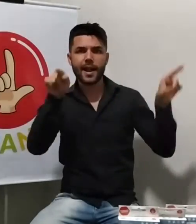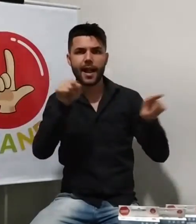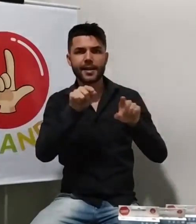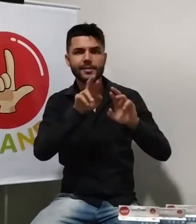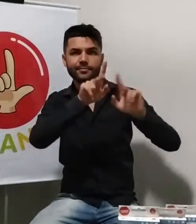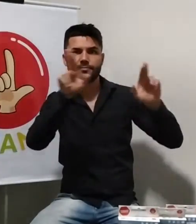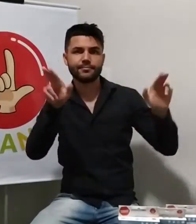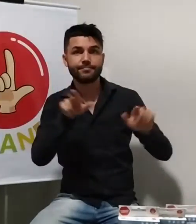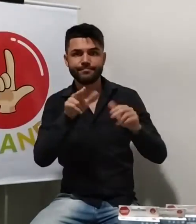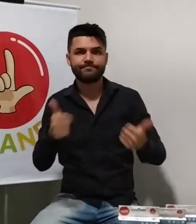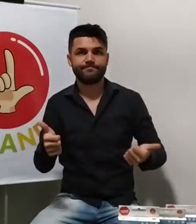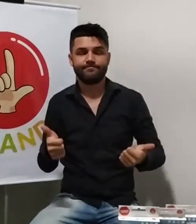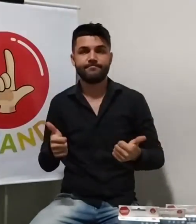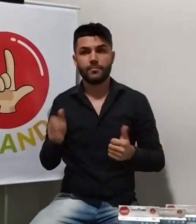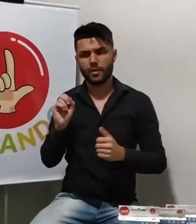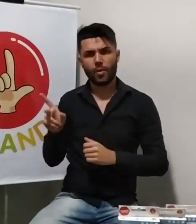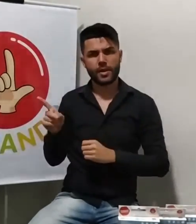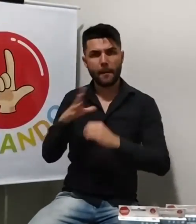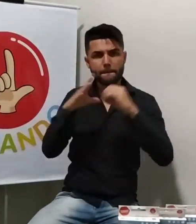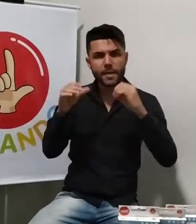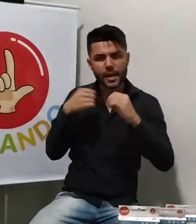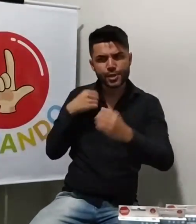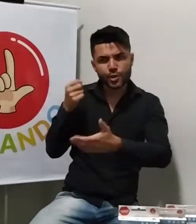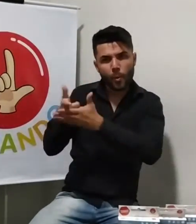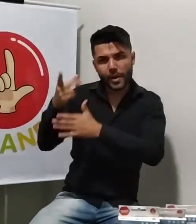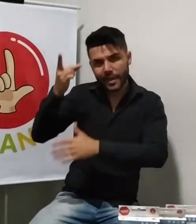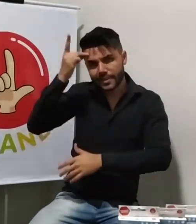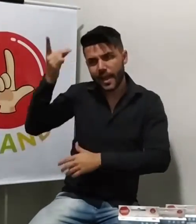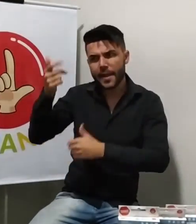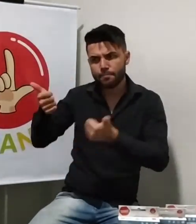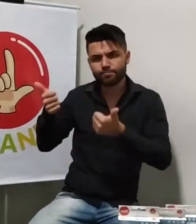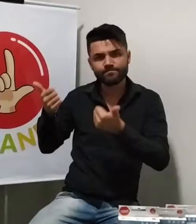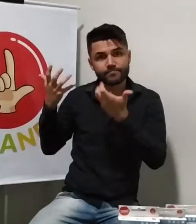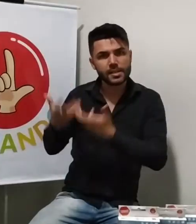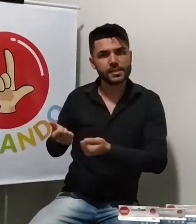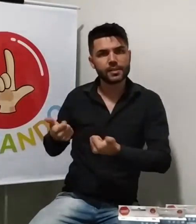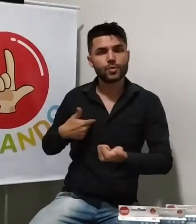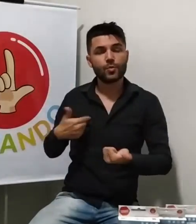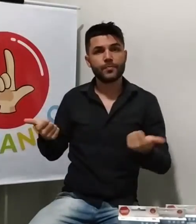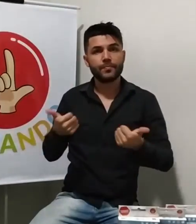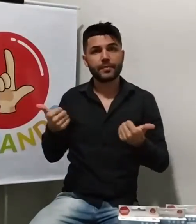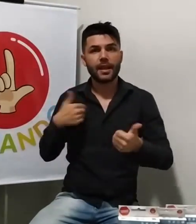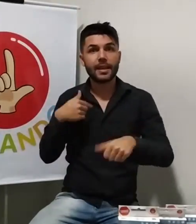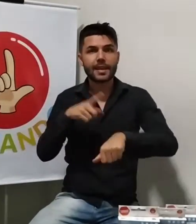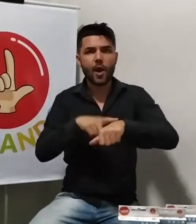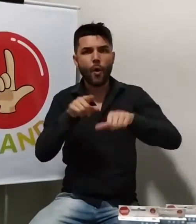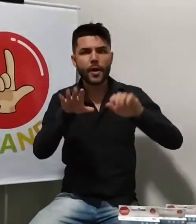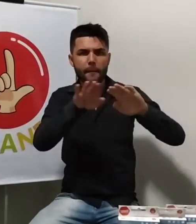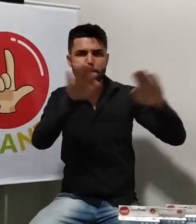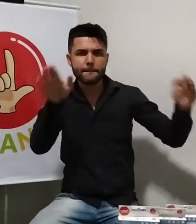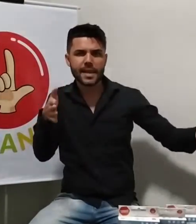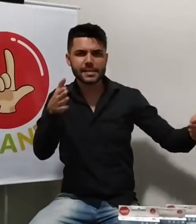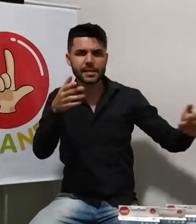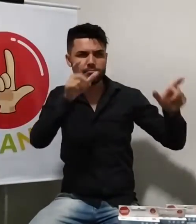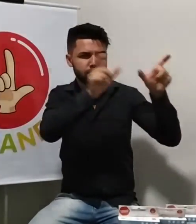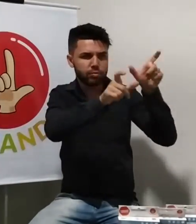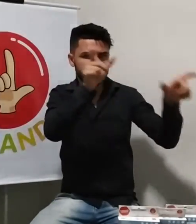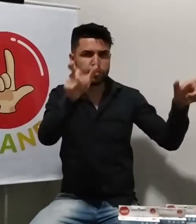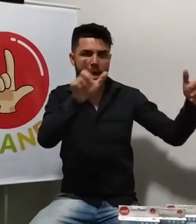esse início. E lá, o senhor Gentil, de Florianópolis, e seu pai, era sócio, então, dessa nova empresa também. Eu me senti na obrigação de trazer os caras. Você foi